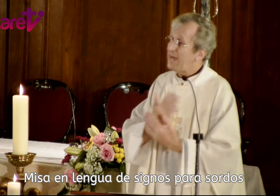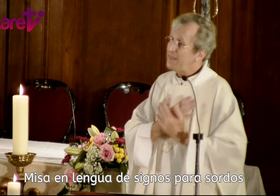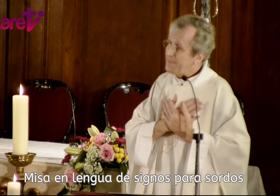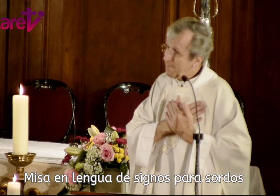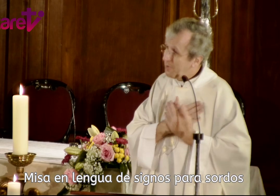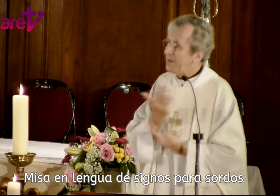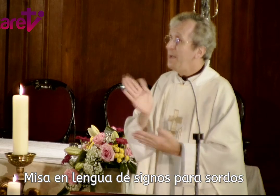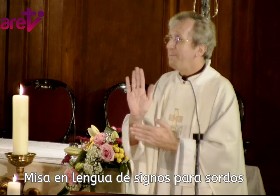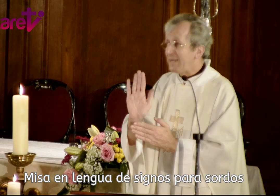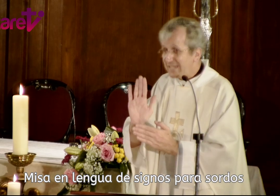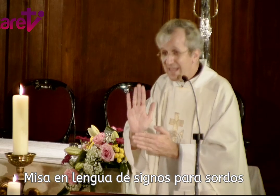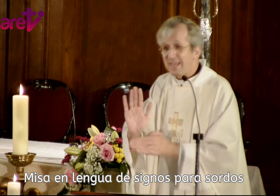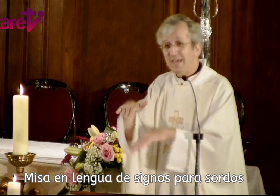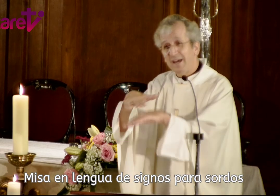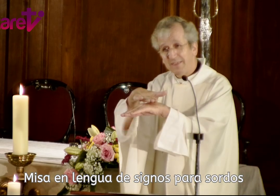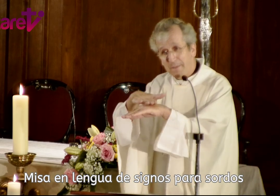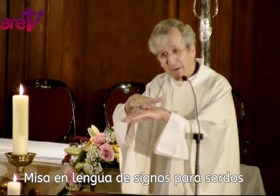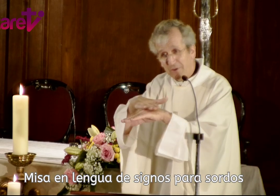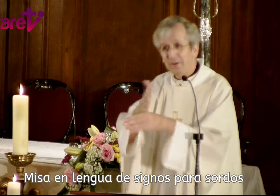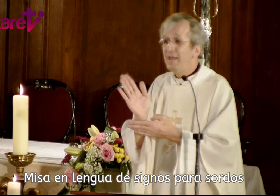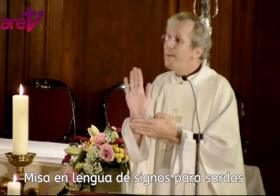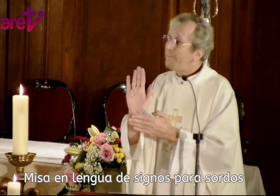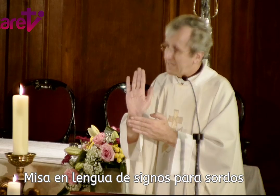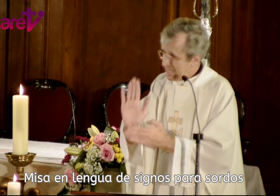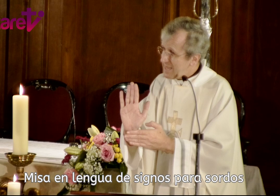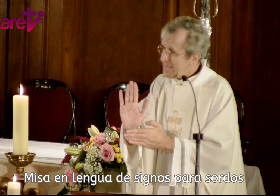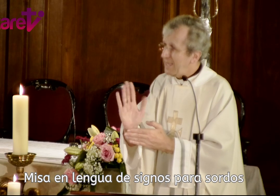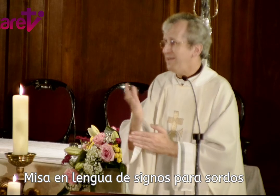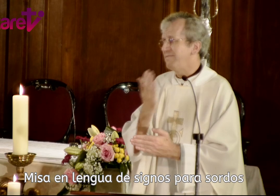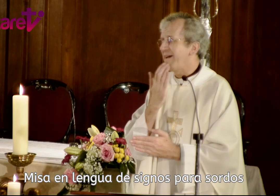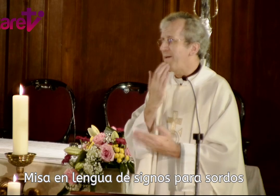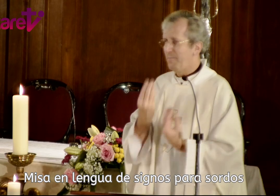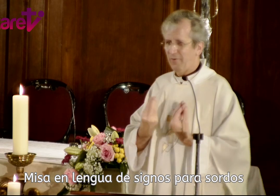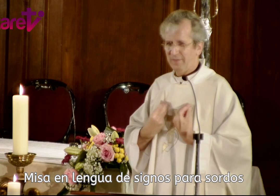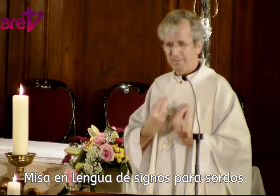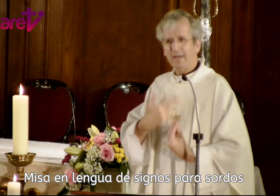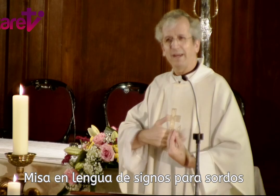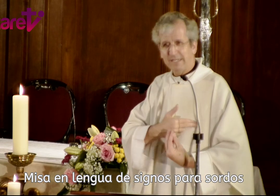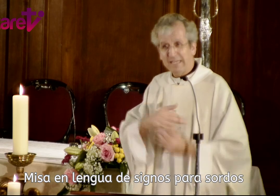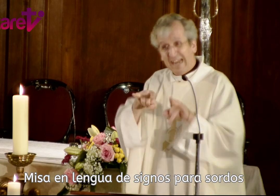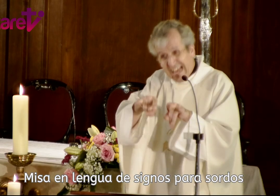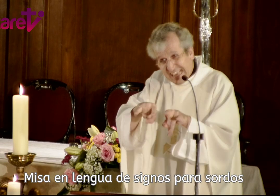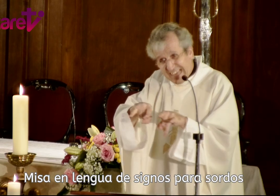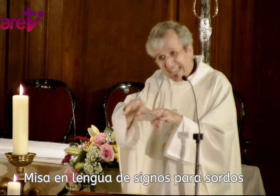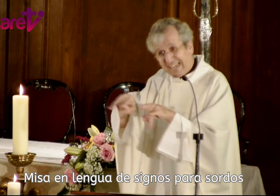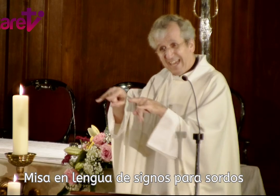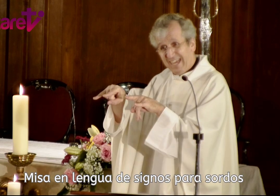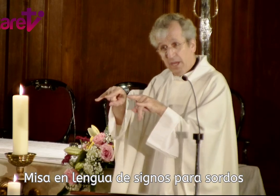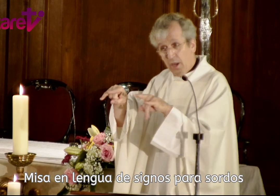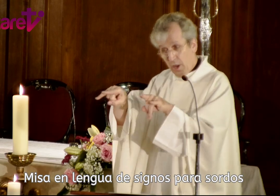de amor, presencia de perdón, presencia de ejemplo de vida cristiana que atrae, no